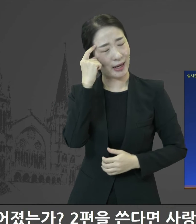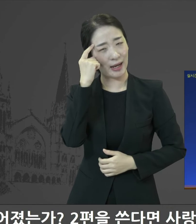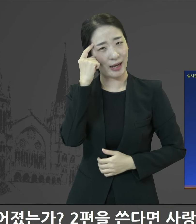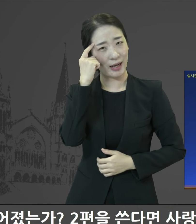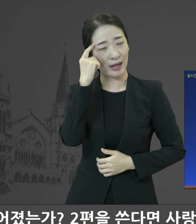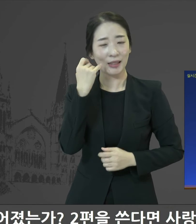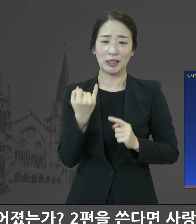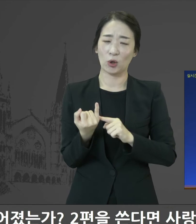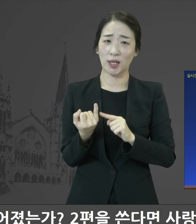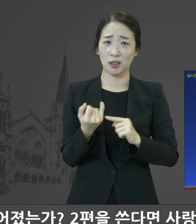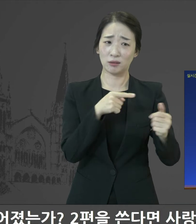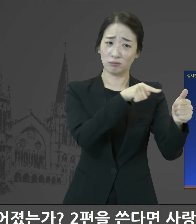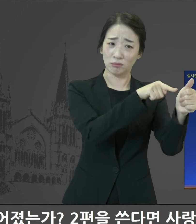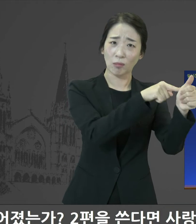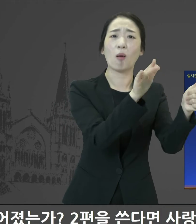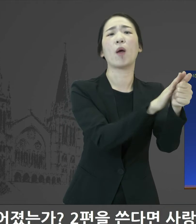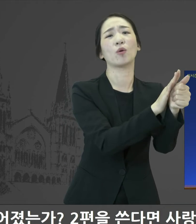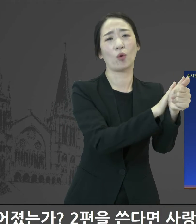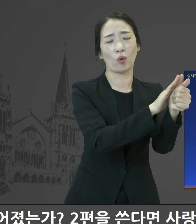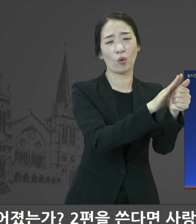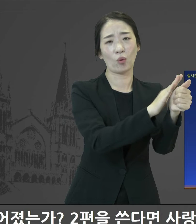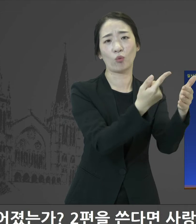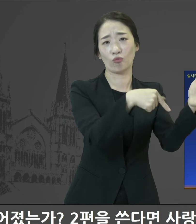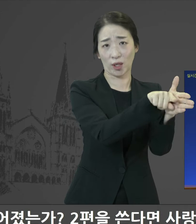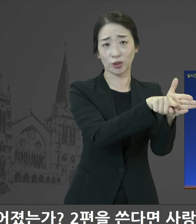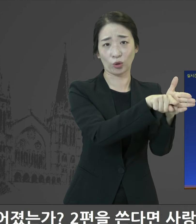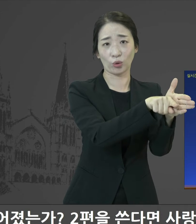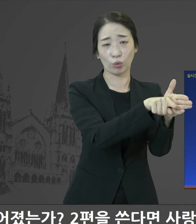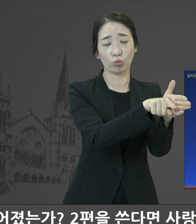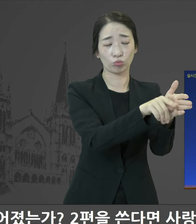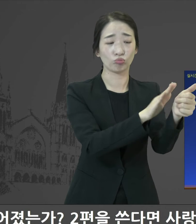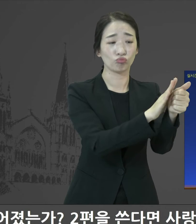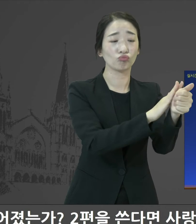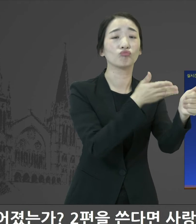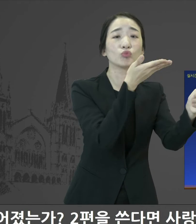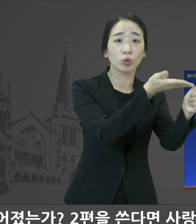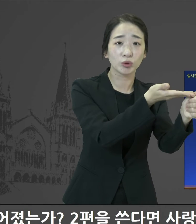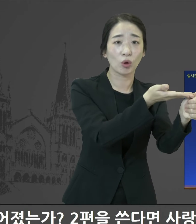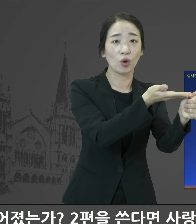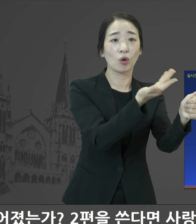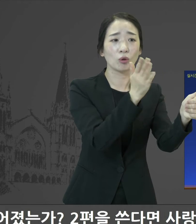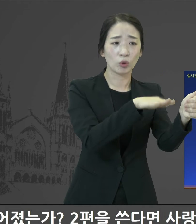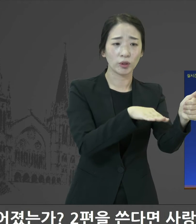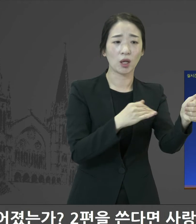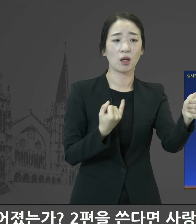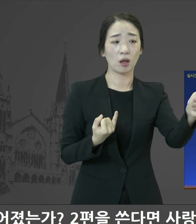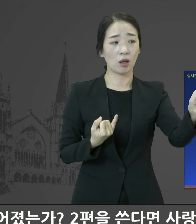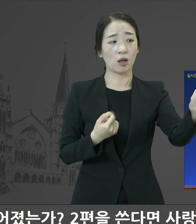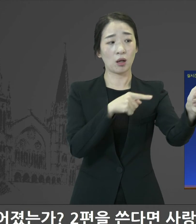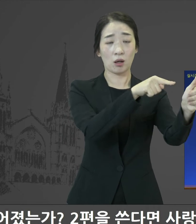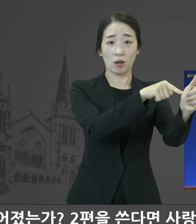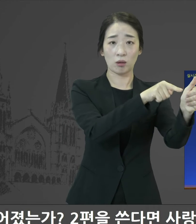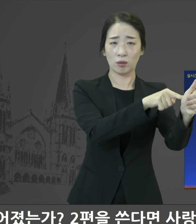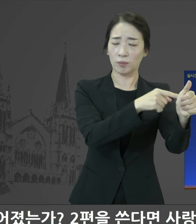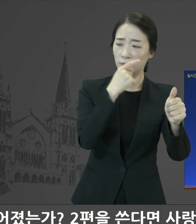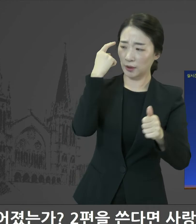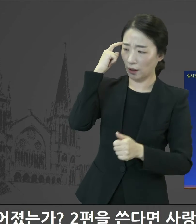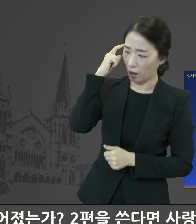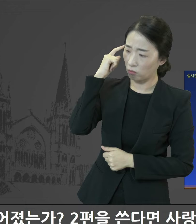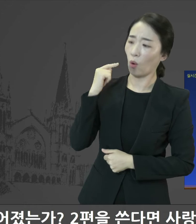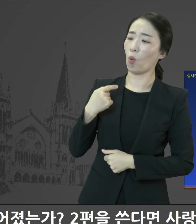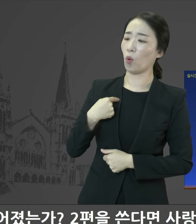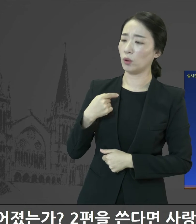그리고 이 예술가는 화가 났지만 자기에게 그렇게 호의를 베푼 여성에게 관심을 가졌을 거라고